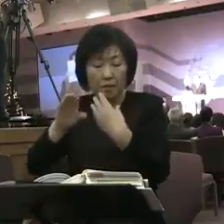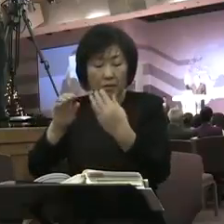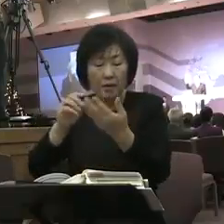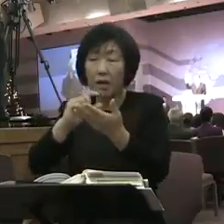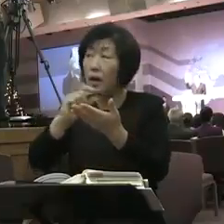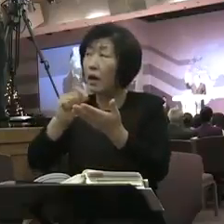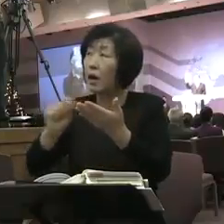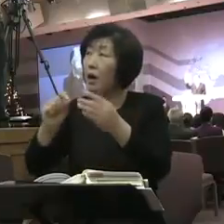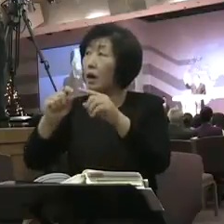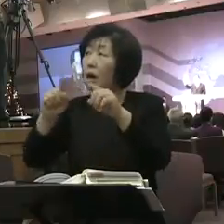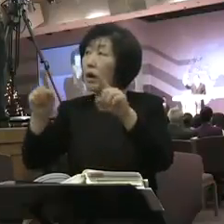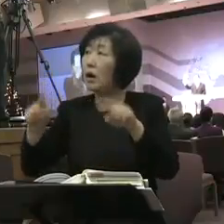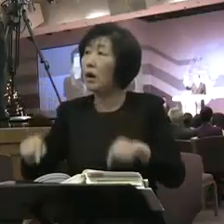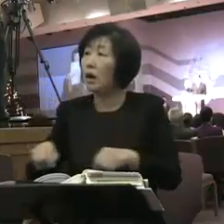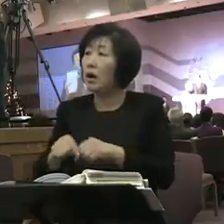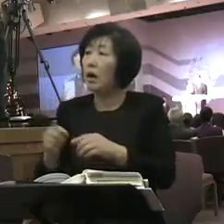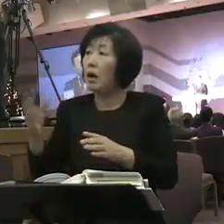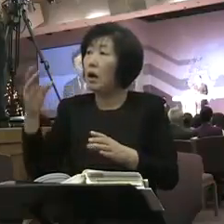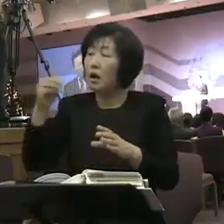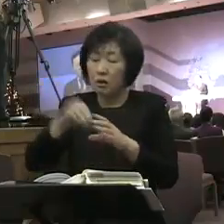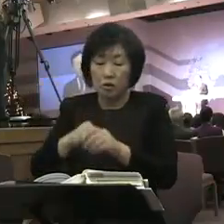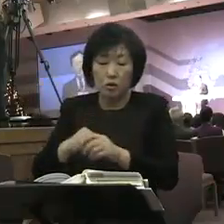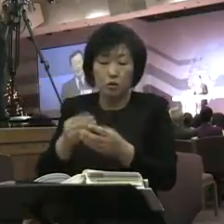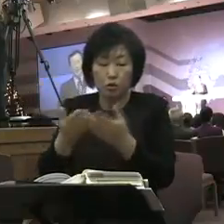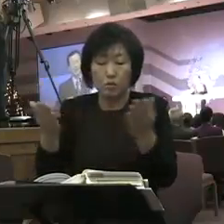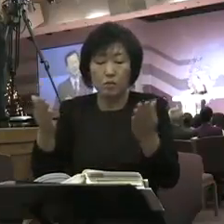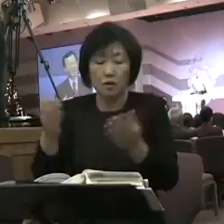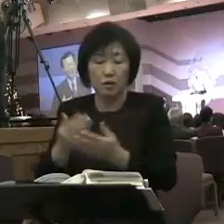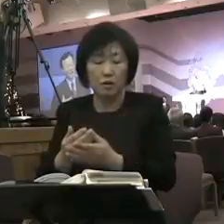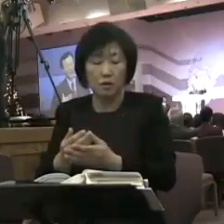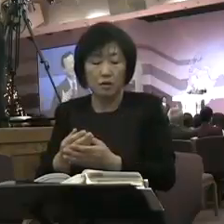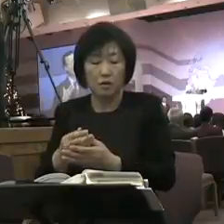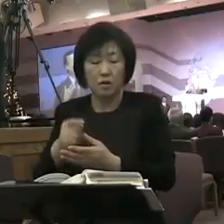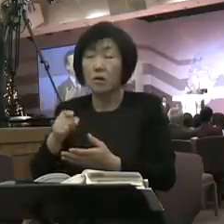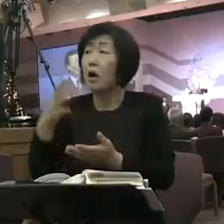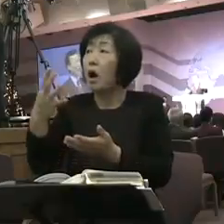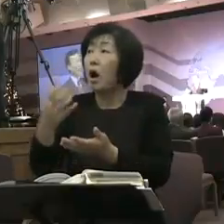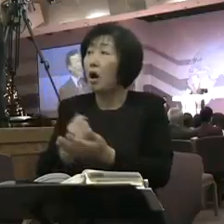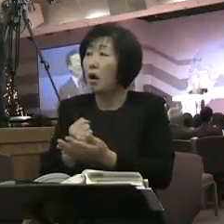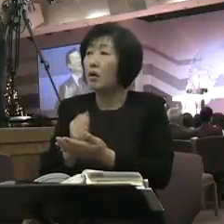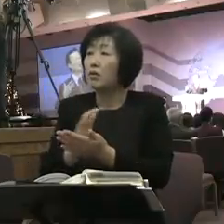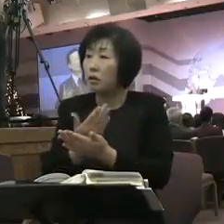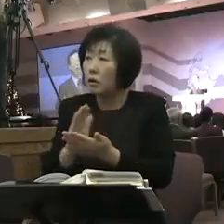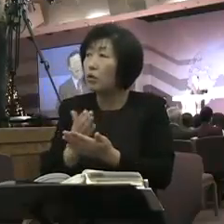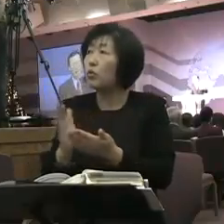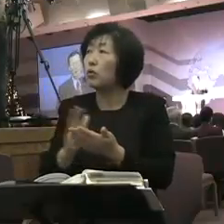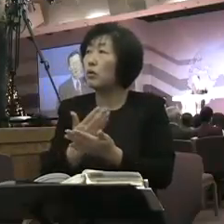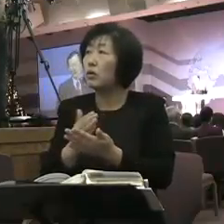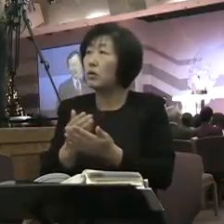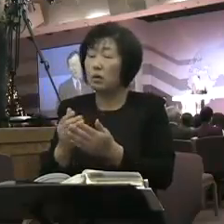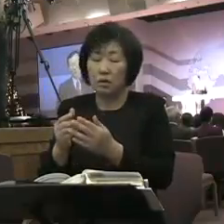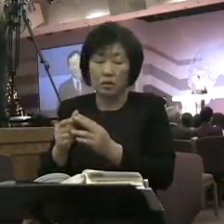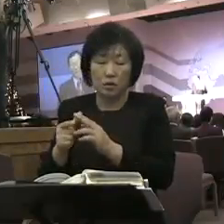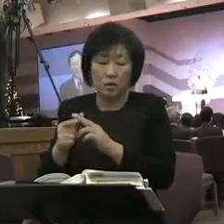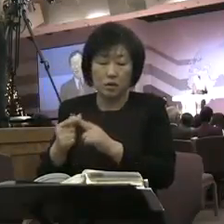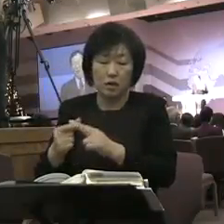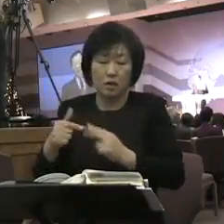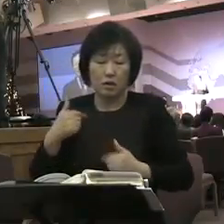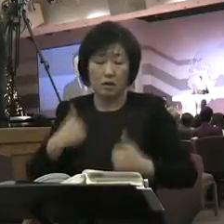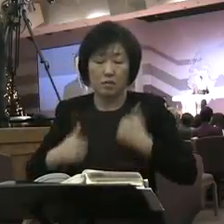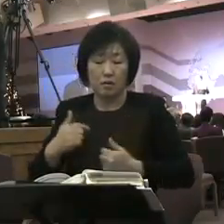주셔서 그 기도응답함에 넣어주시면은 우리가 이것을 같이 나누면서 같이 기뻐하는 순서를